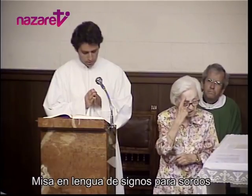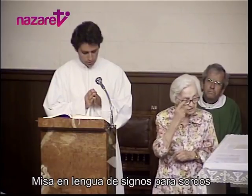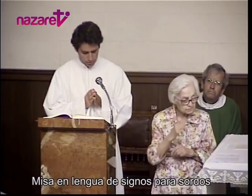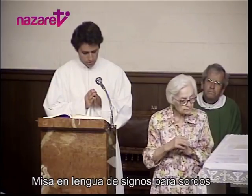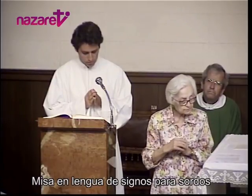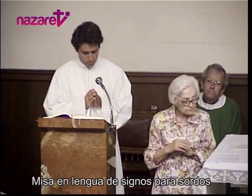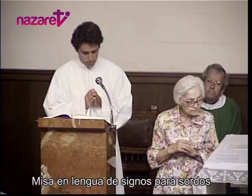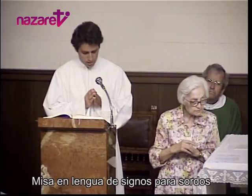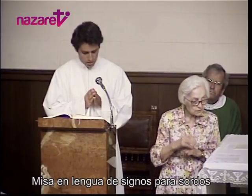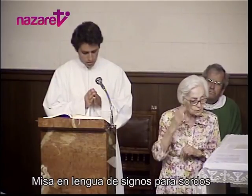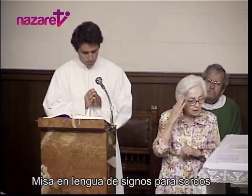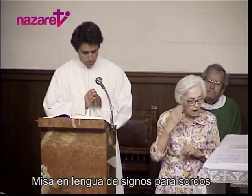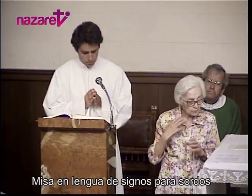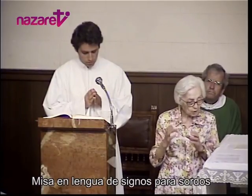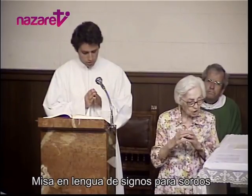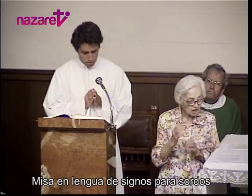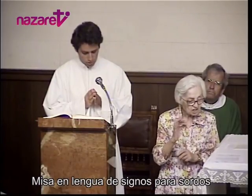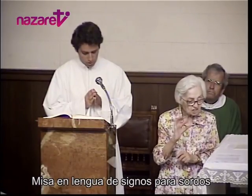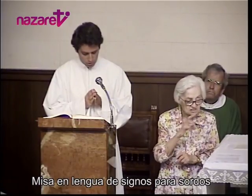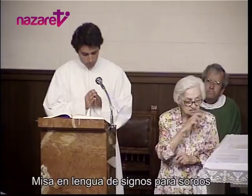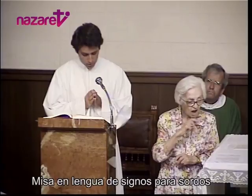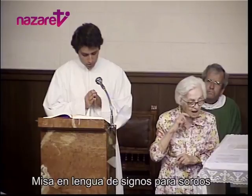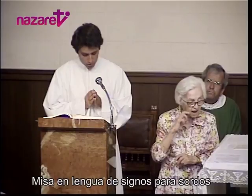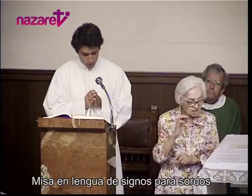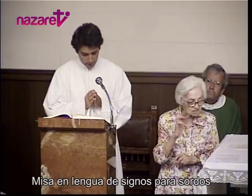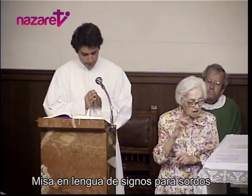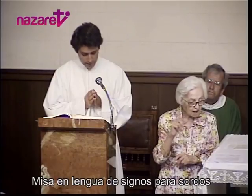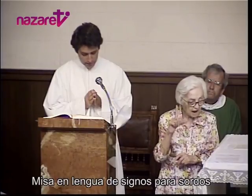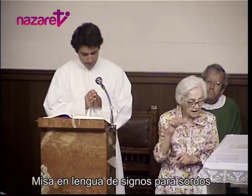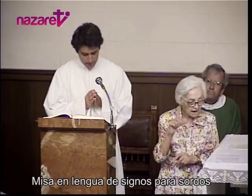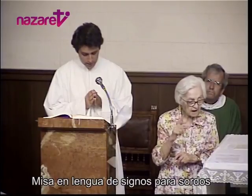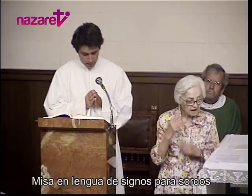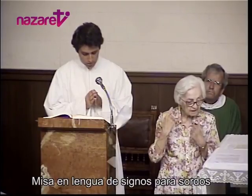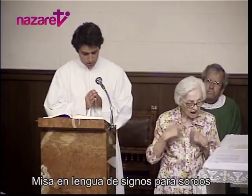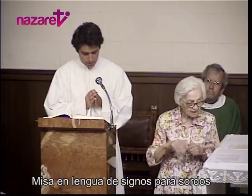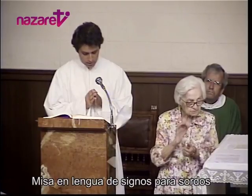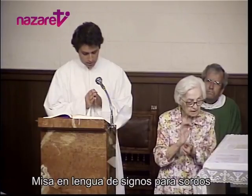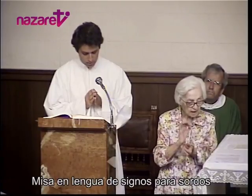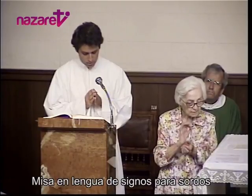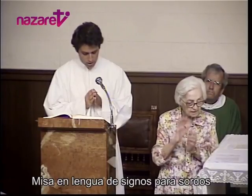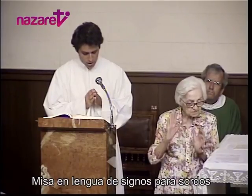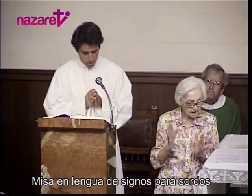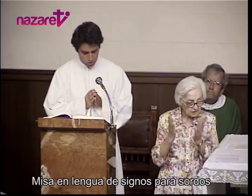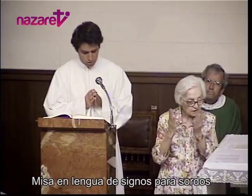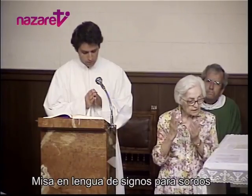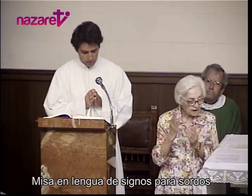enemigos, pues con lo que castigaste a los adversarios, nos glorificaste